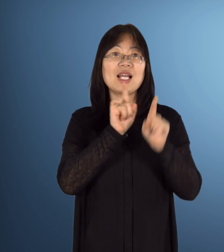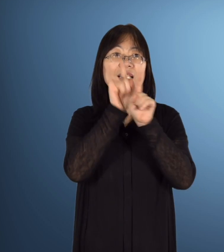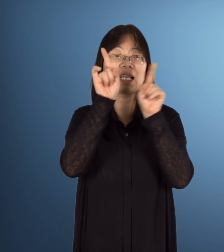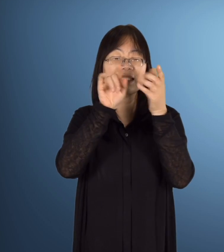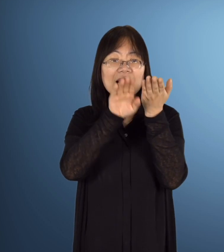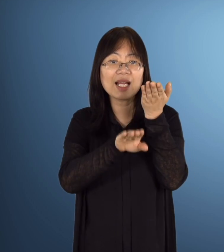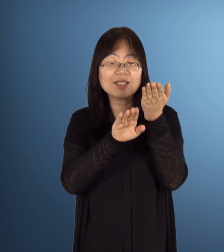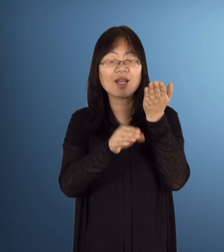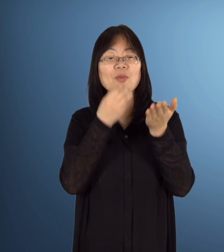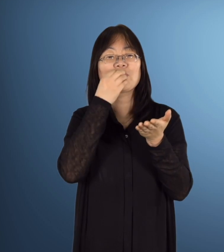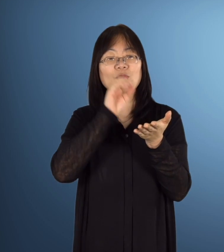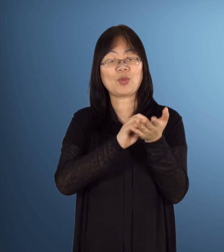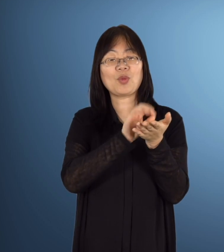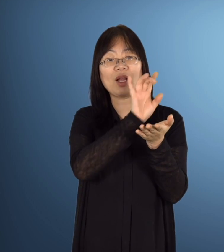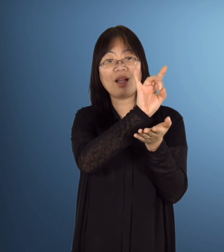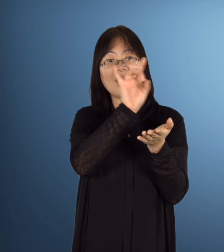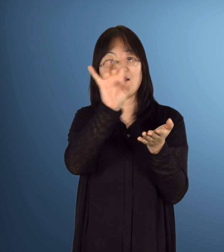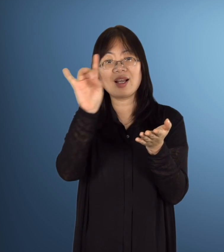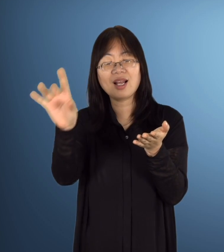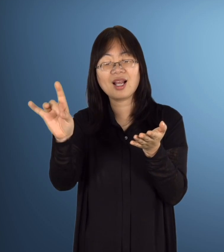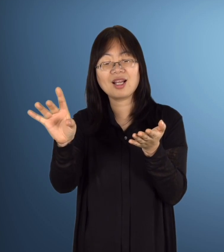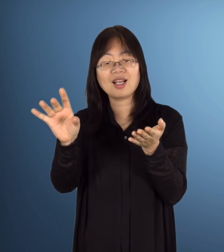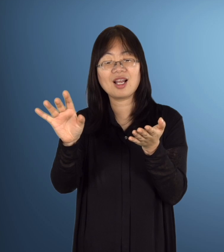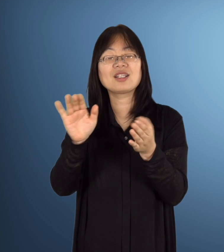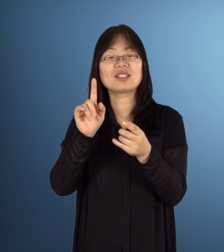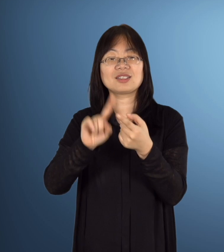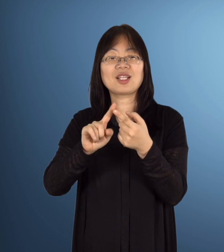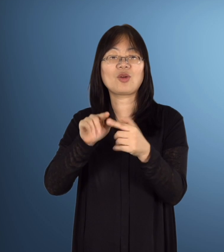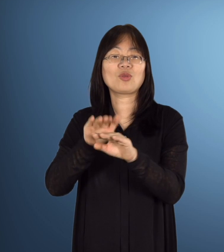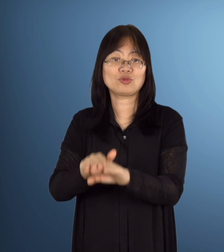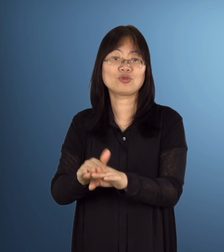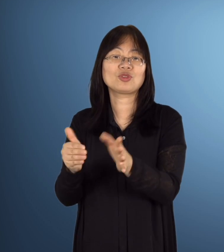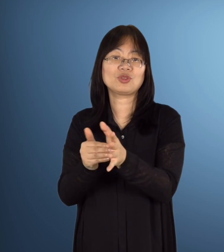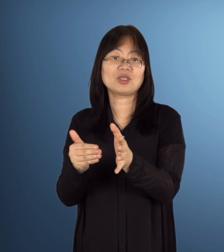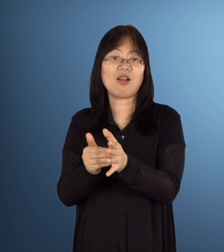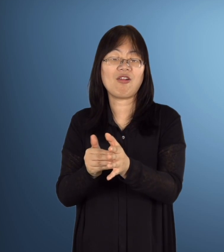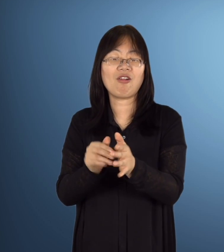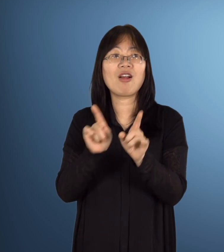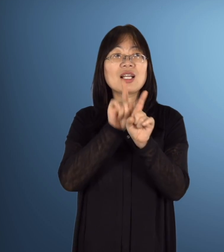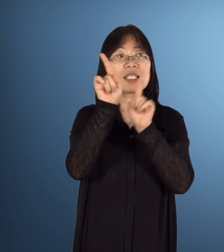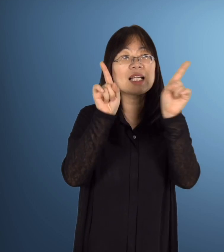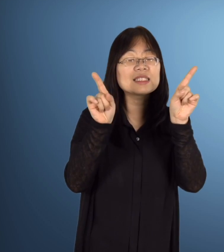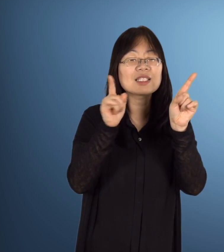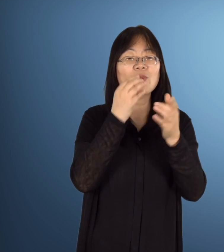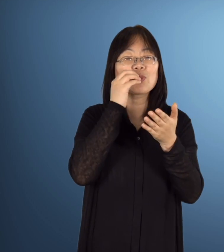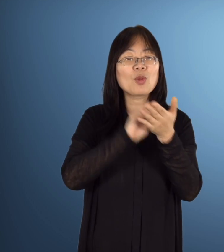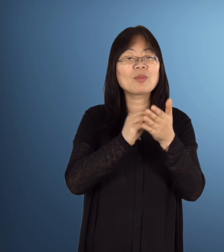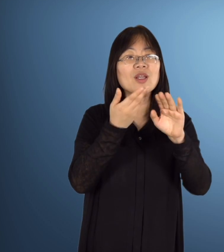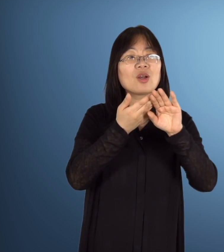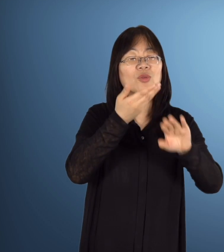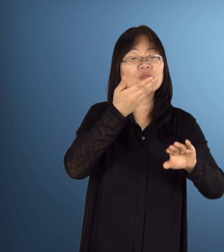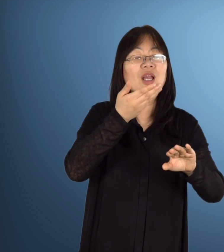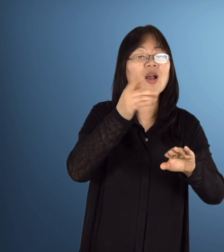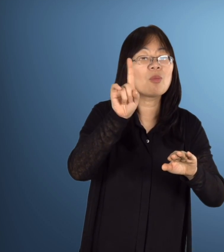밑에다가 이런 돌멩이들을 고여놔요. 그러면 가지가 이 돌멩이 위에